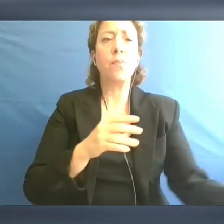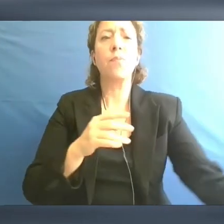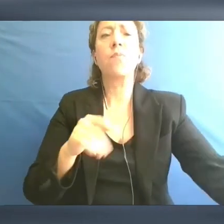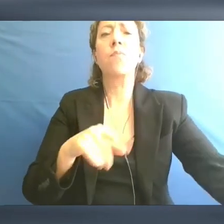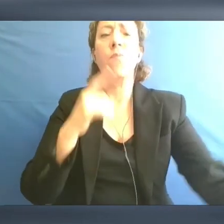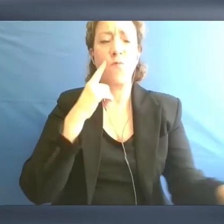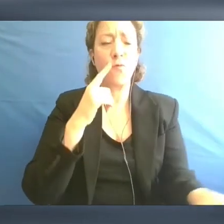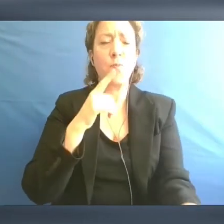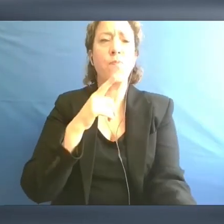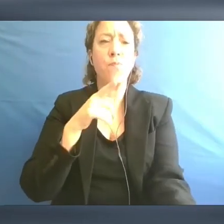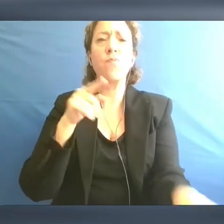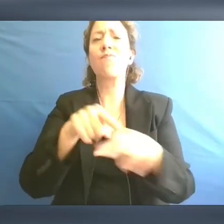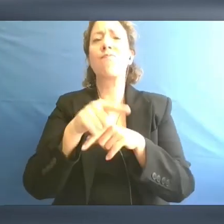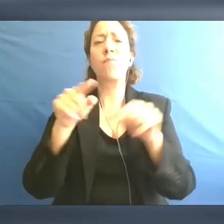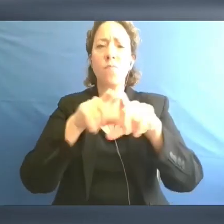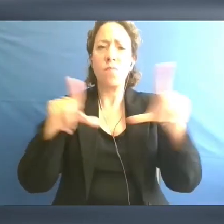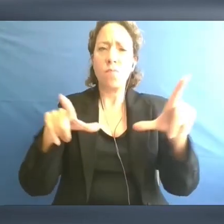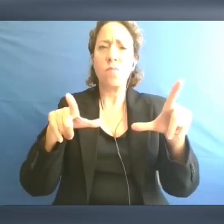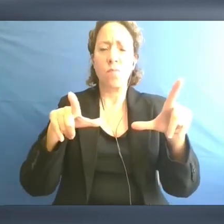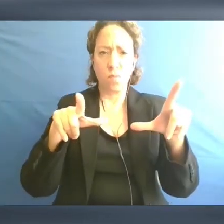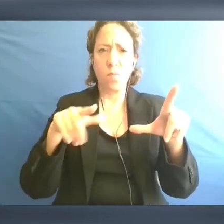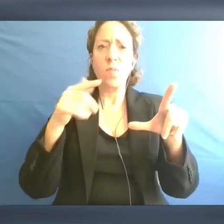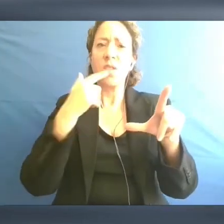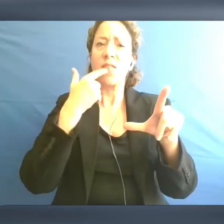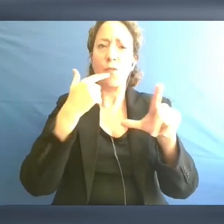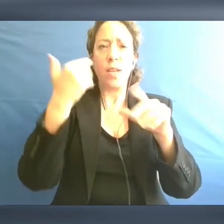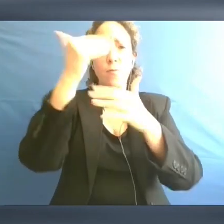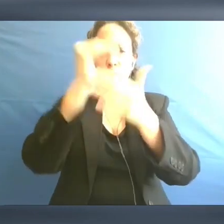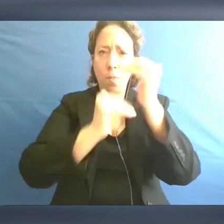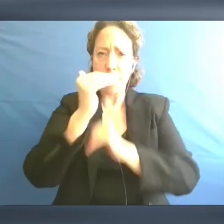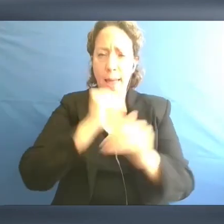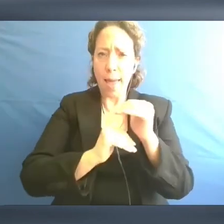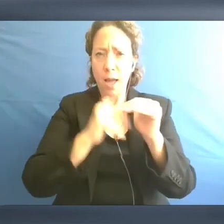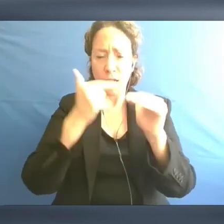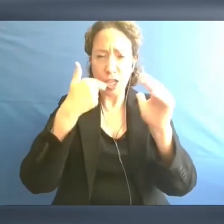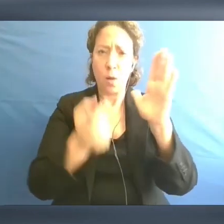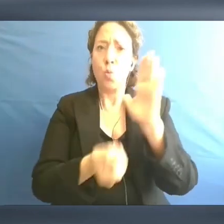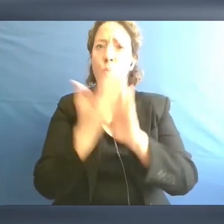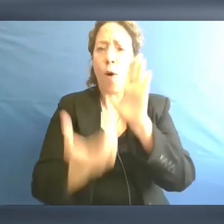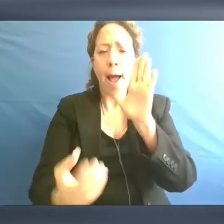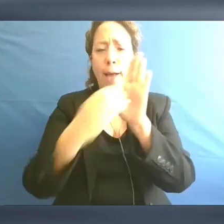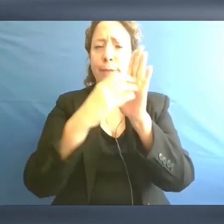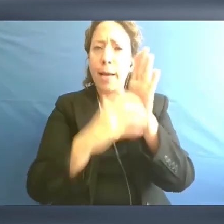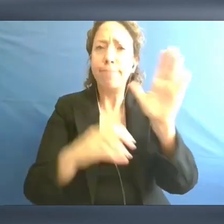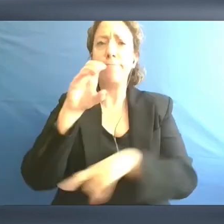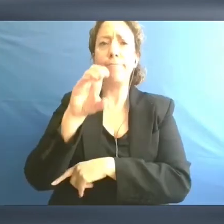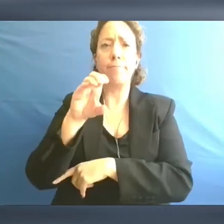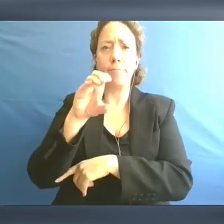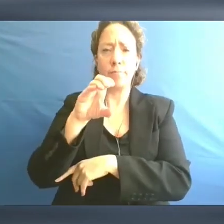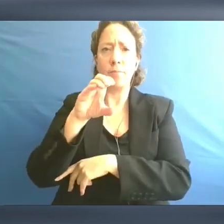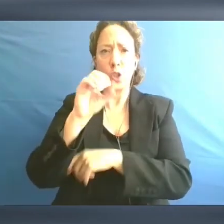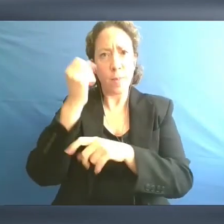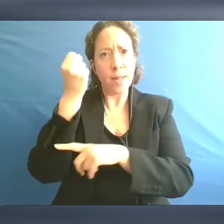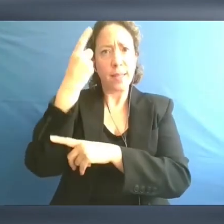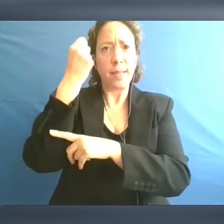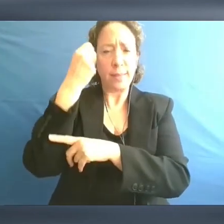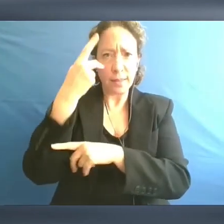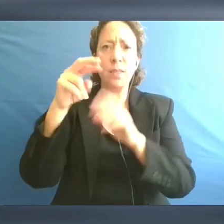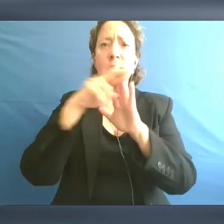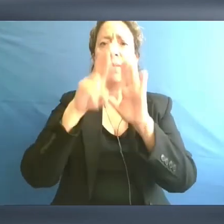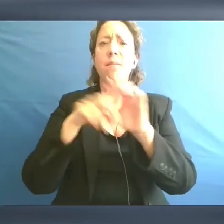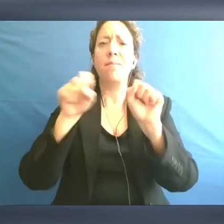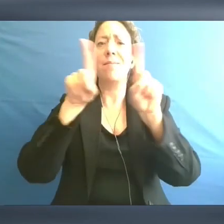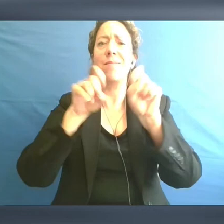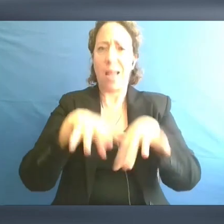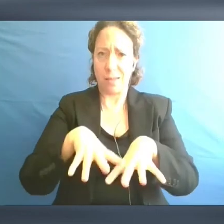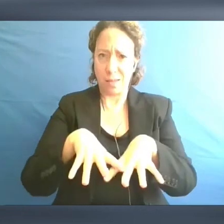document Understanding WCAG 2.2, donc le sommaire, dans lequel une nouvelle section a fait son apparition, qui s'appelle Understanding Test Rule, comprendre les règles